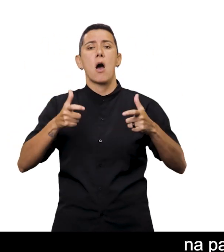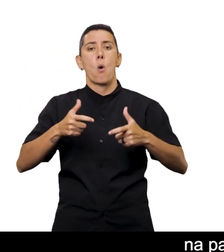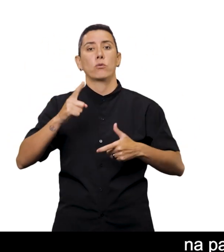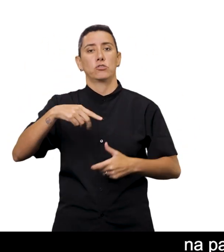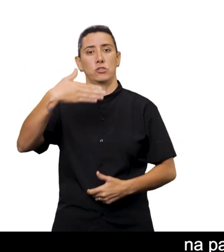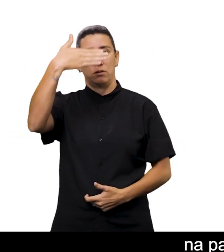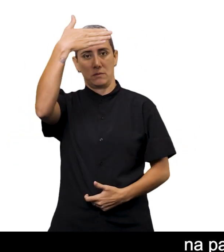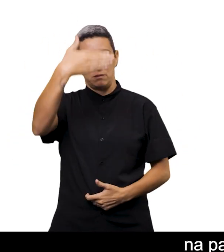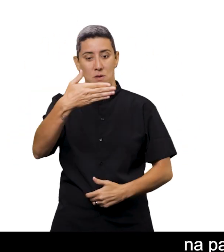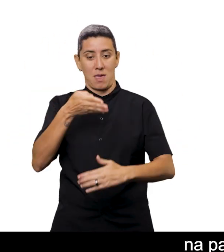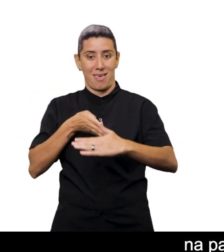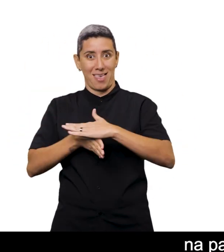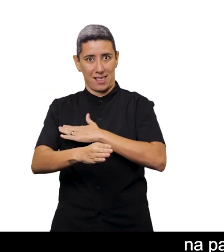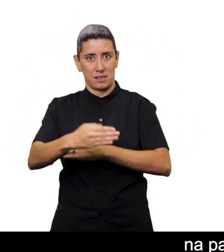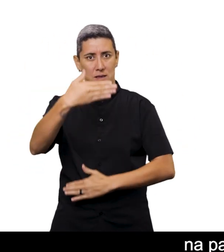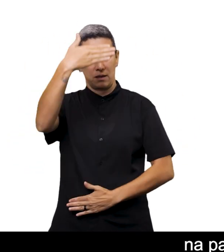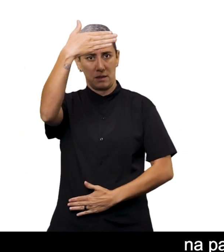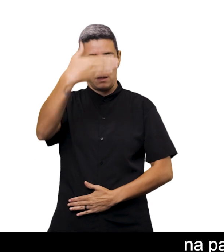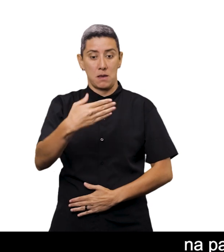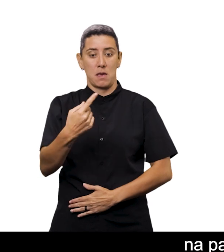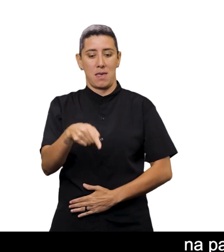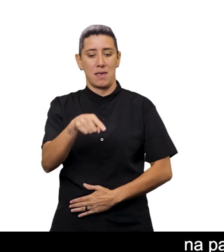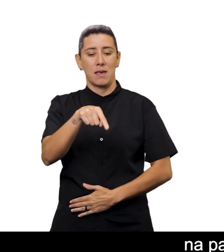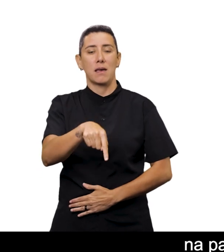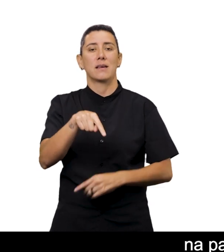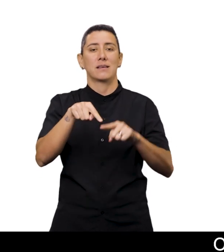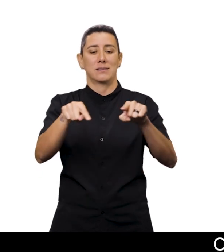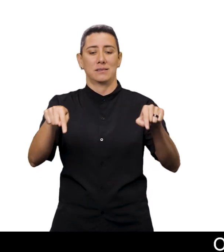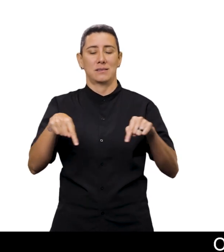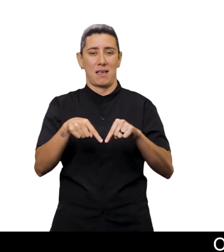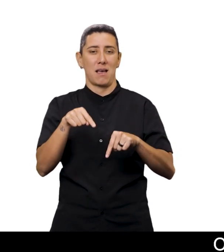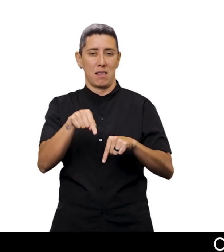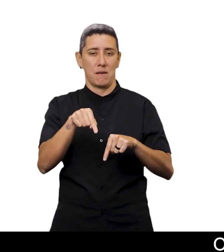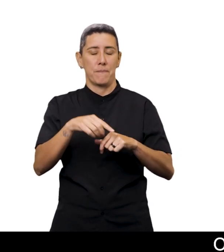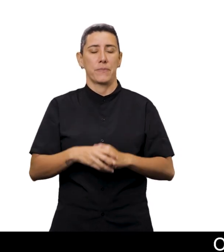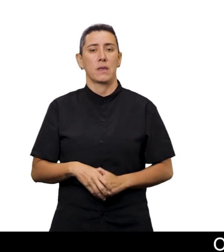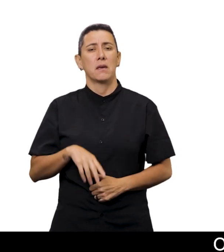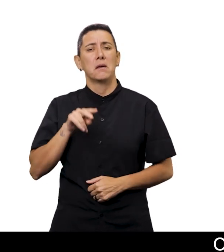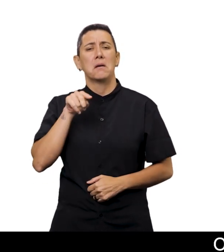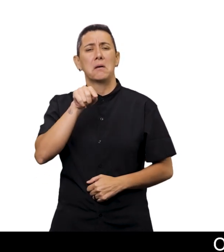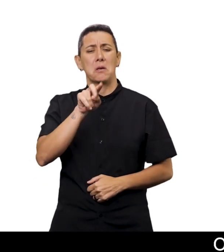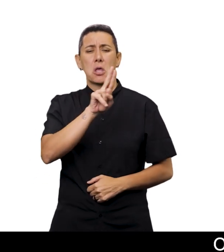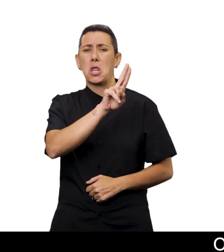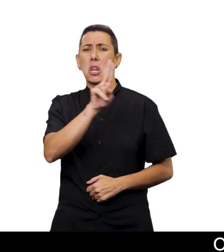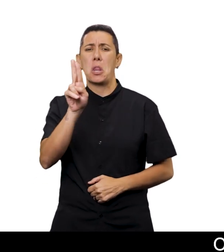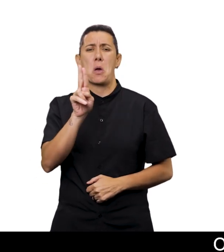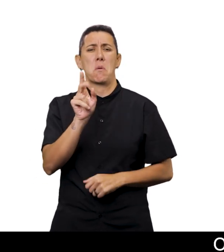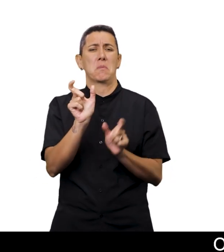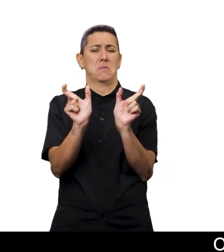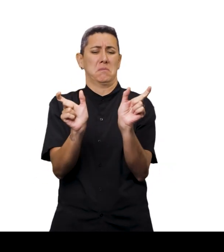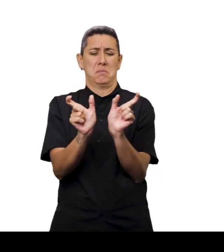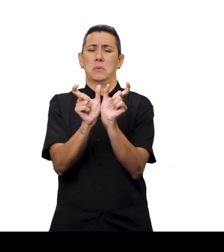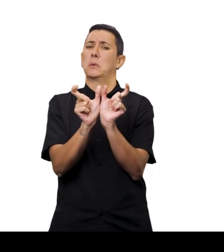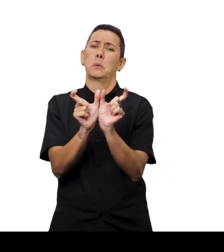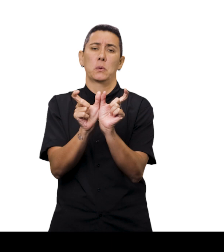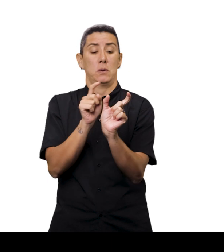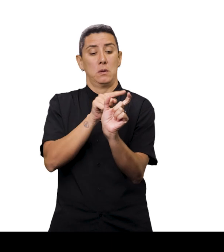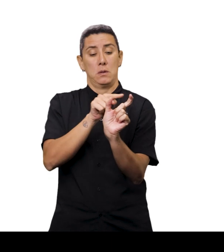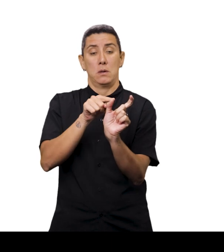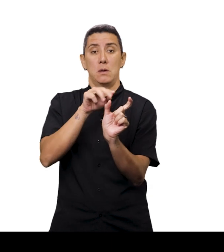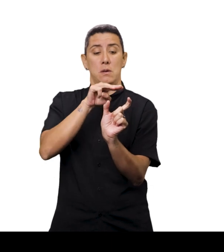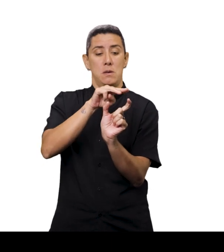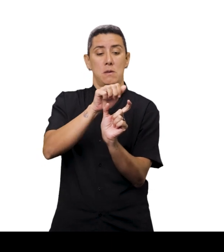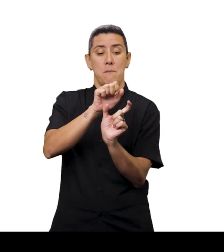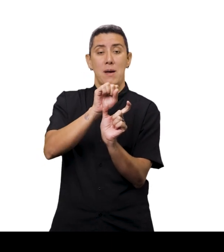na parede da porta de entrada na primeira sala. O nome surge da fusão das palavras maestro, que